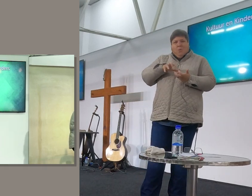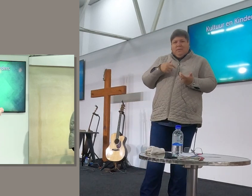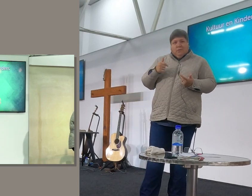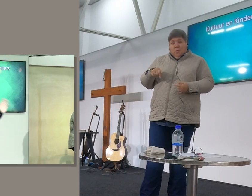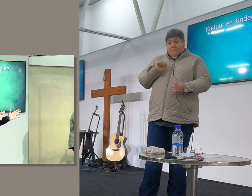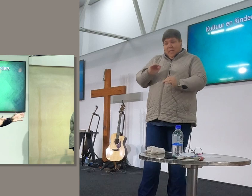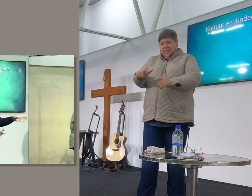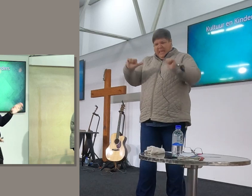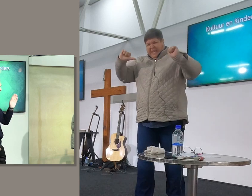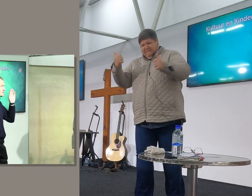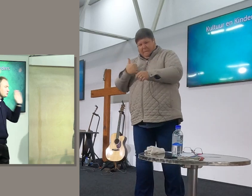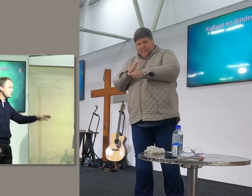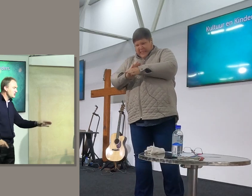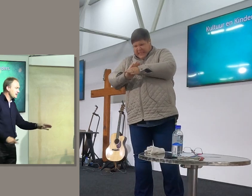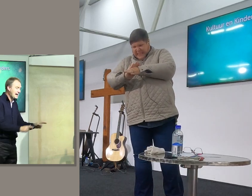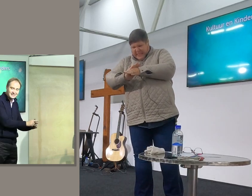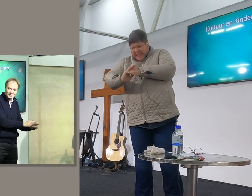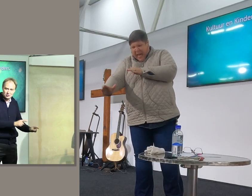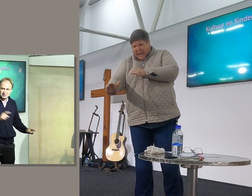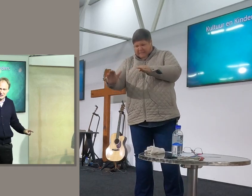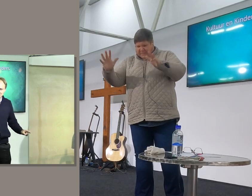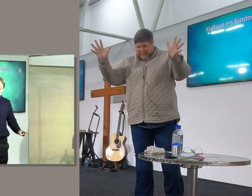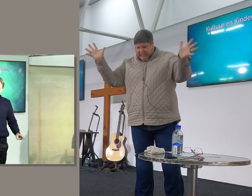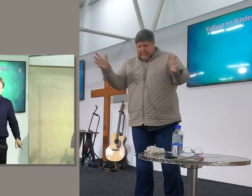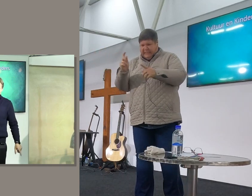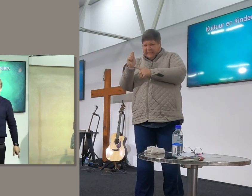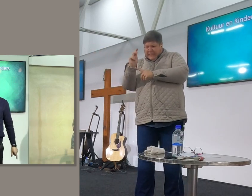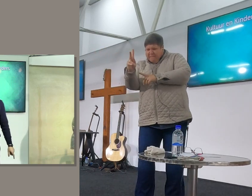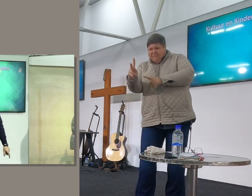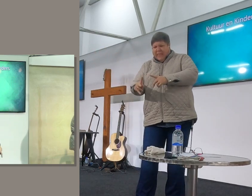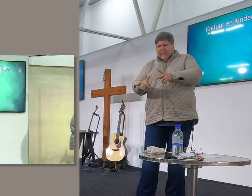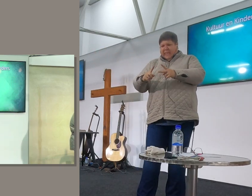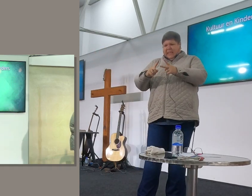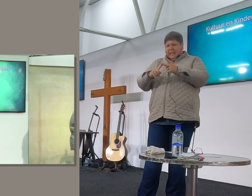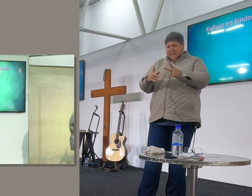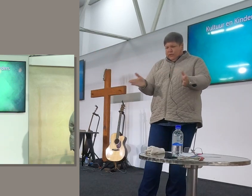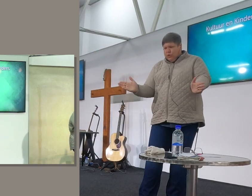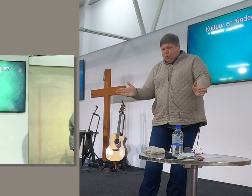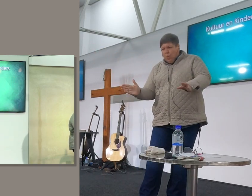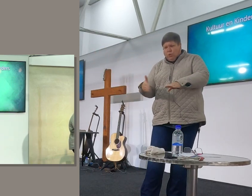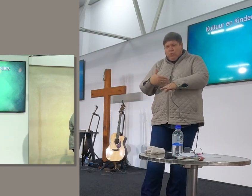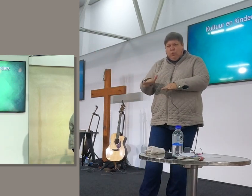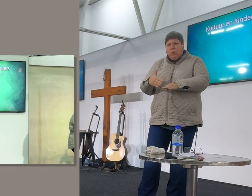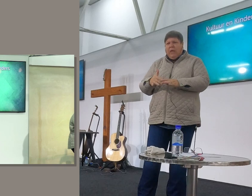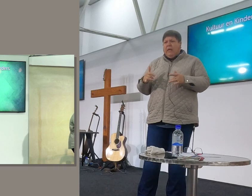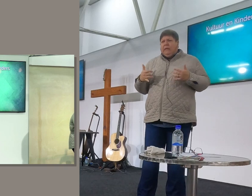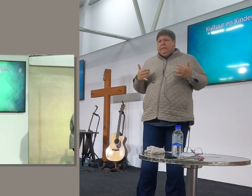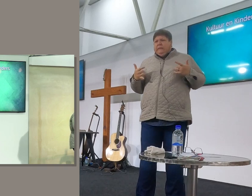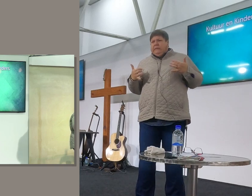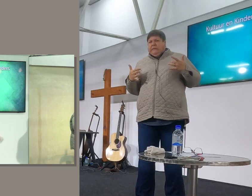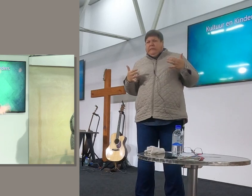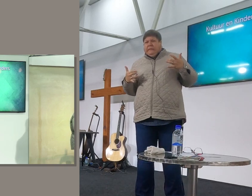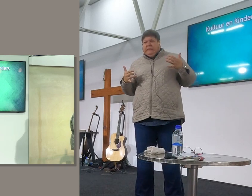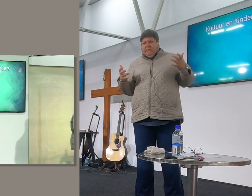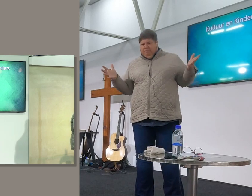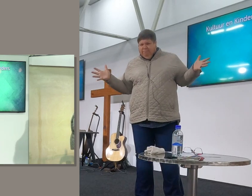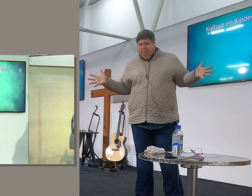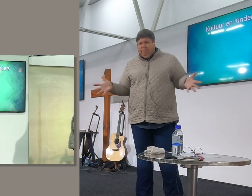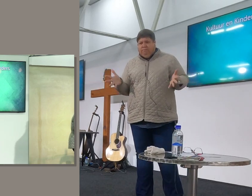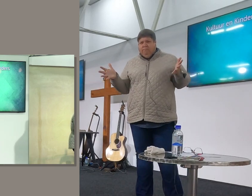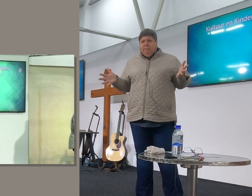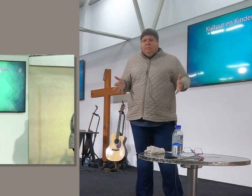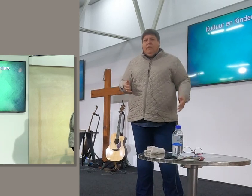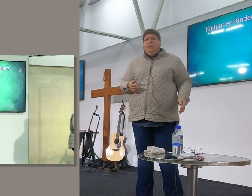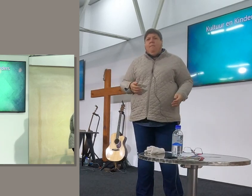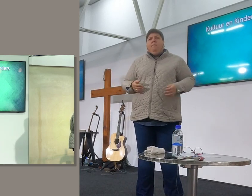Weet jy, enigiets, jy kan van koeldrank regdeur tot TV's, tot by sokkers, koene koop by kloppers in Bloemfontein. Gemaak het draai daar. Hulle